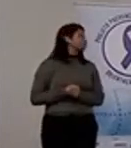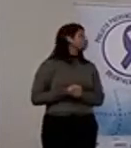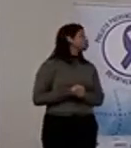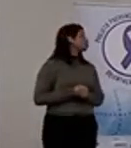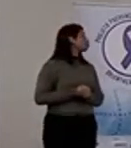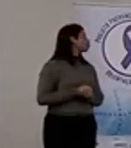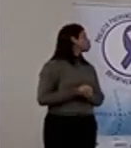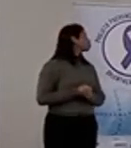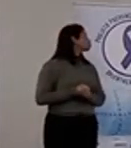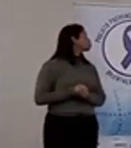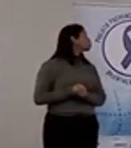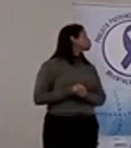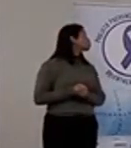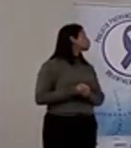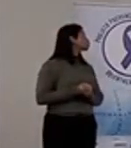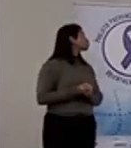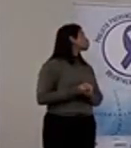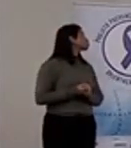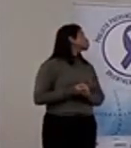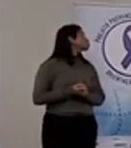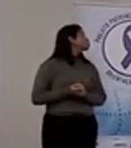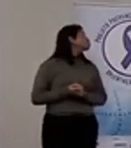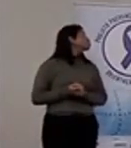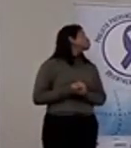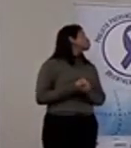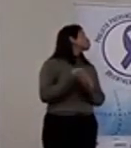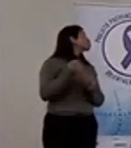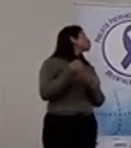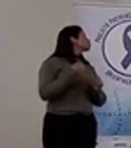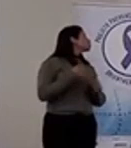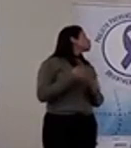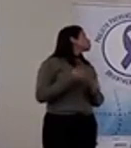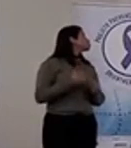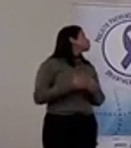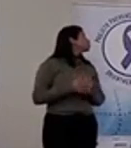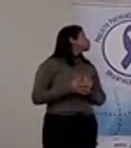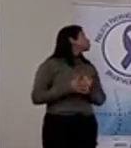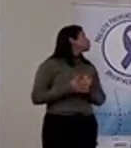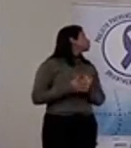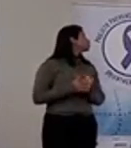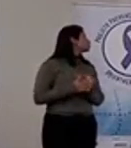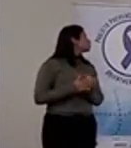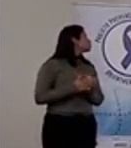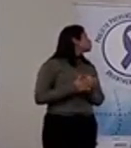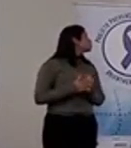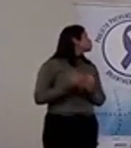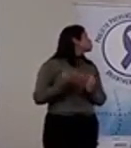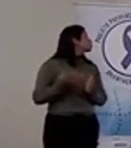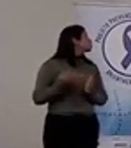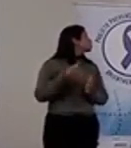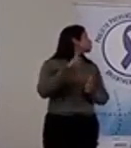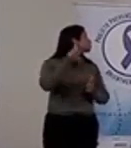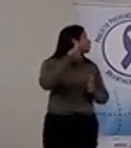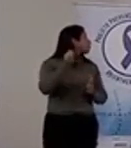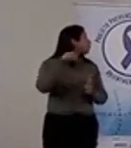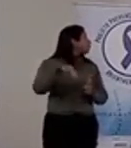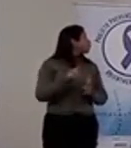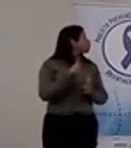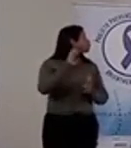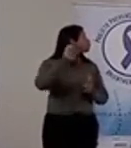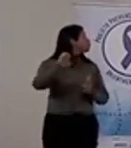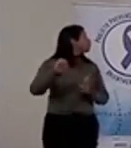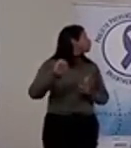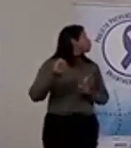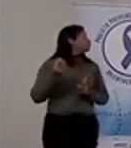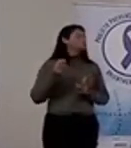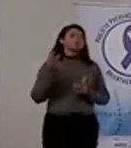Ai, tem uma. Aqui essa é mais rara, né? Síndrome de Williams. Não é? Essa daqui, síndrome de Cornelia-de-Lange. Quem já viu um paciente de